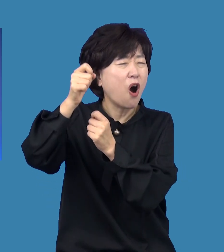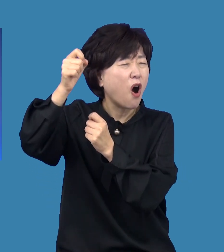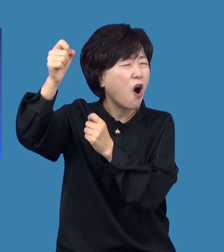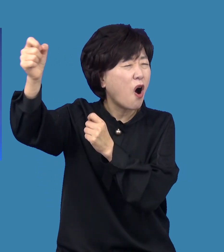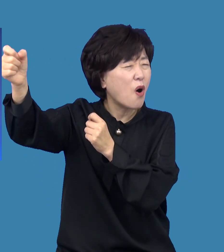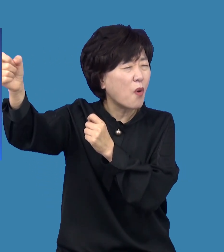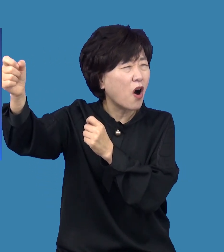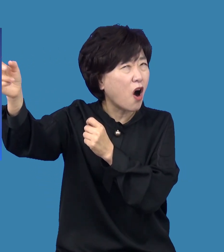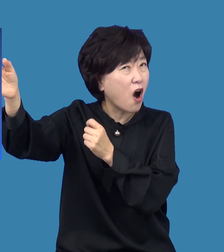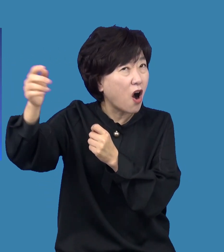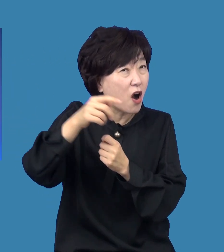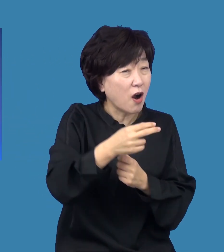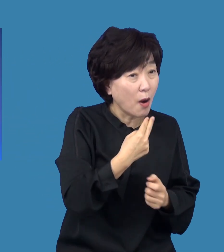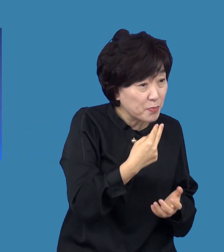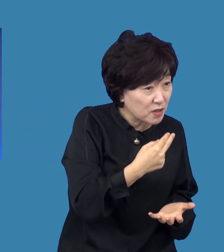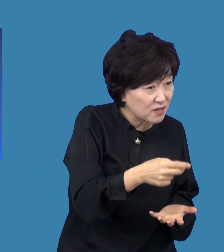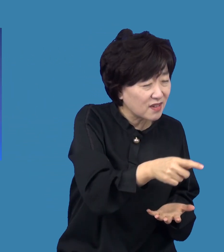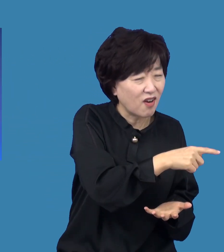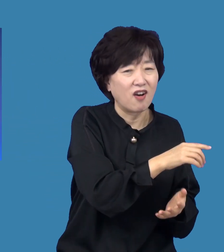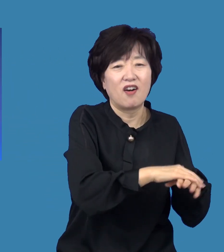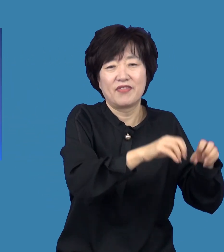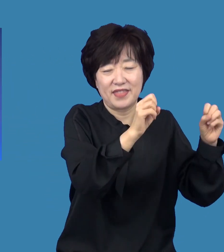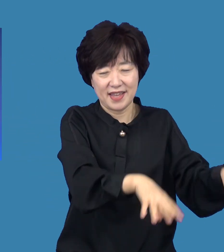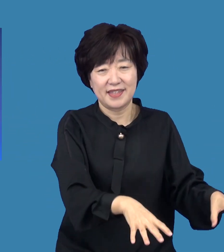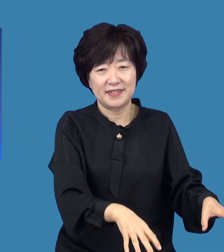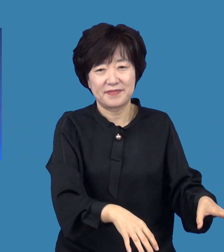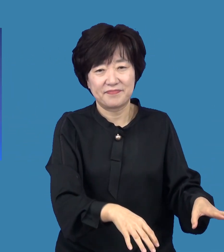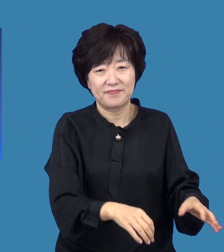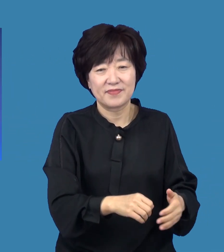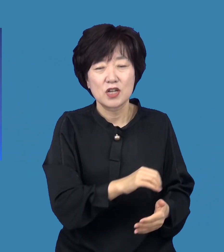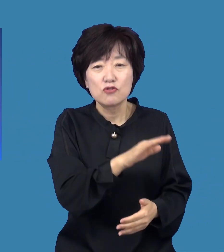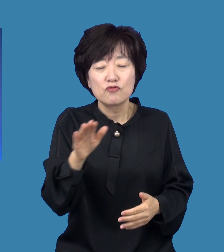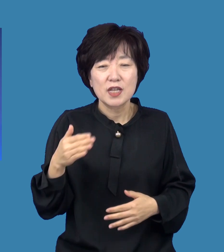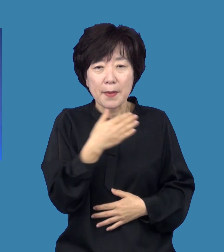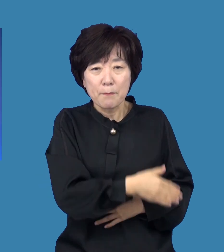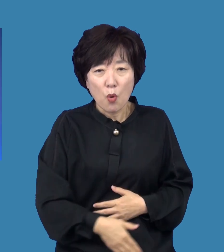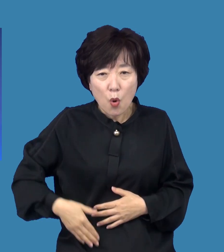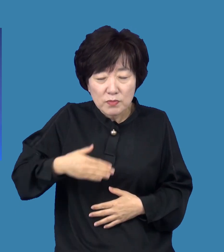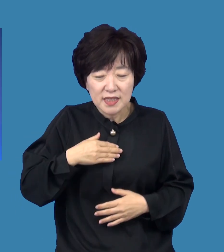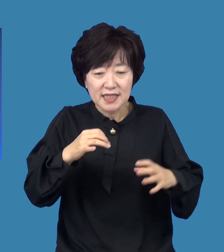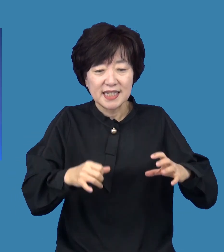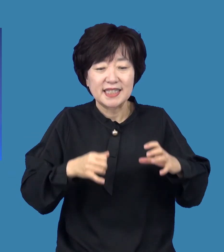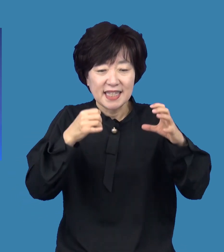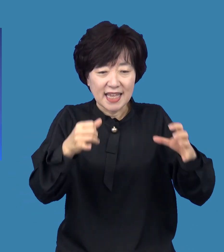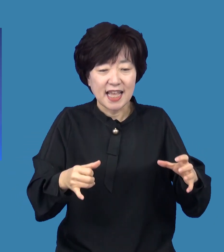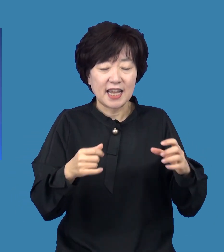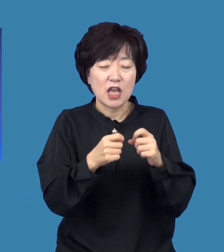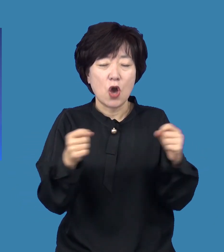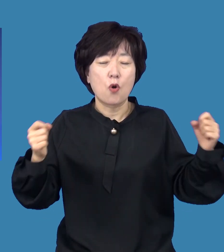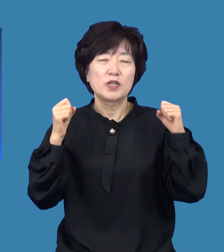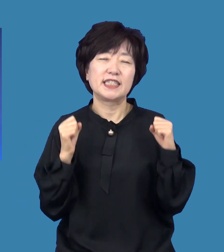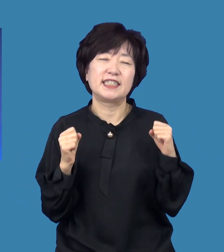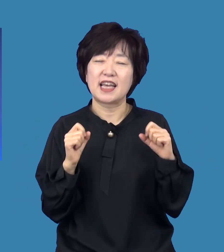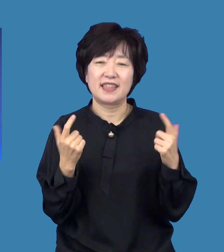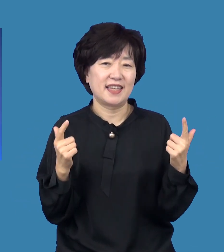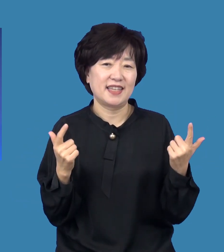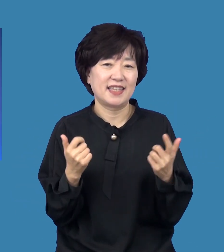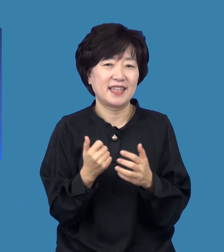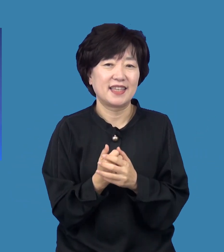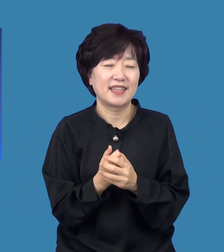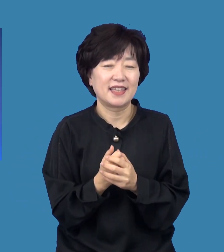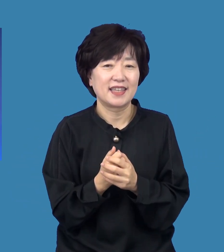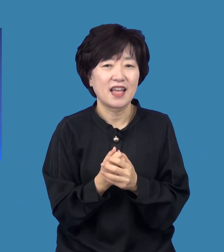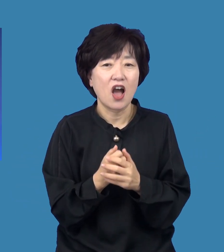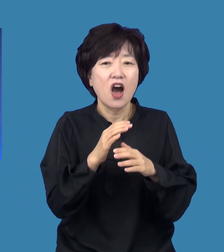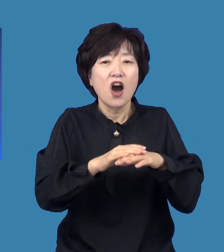거예요. 영원하지 않은 것은 헛되다는 거예요. 우리 몸은 이 세상에서 영원히 거할 것이 아니기 때문에 그래요. 그렇기에